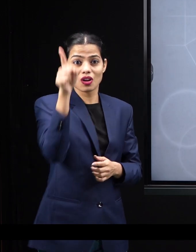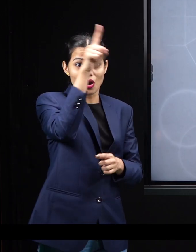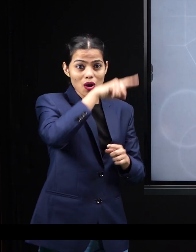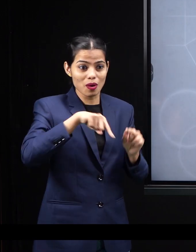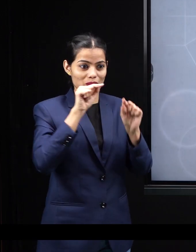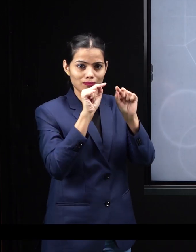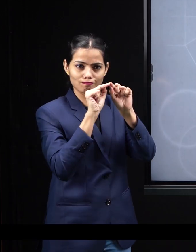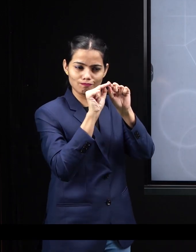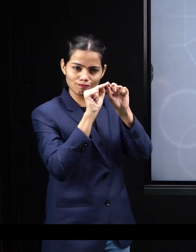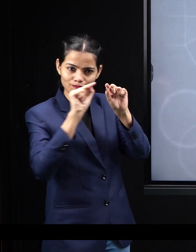ஆரம்,